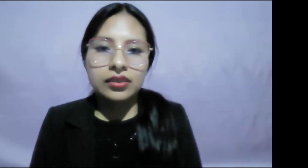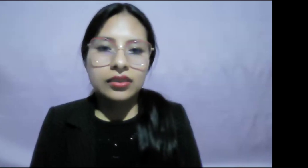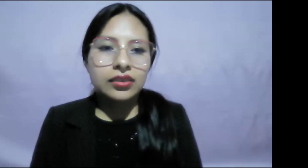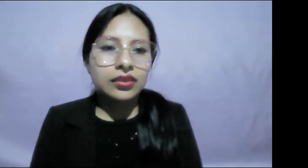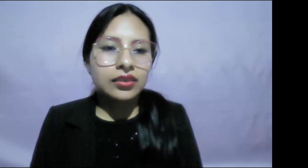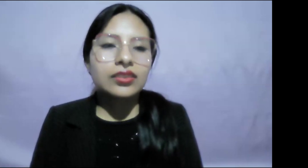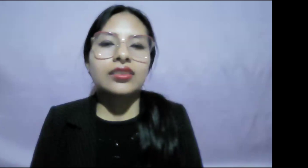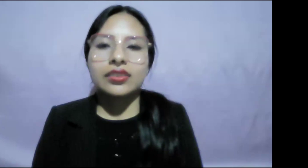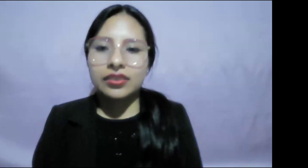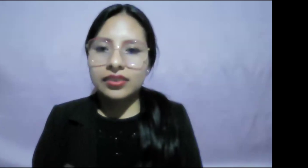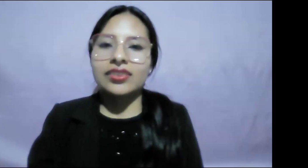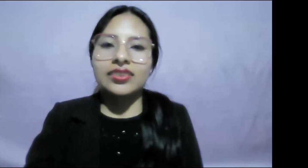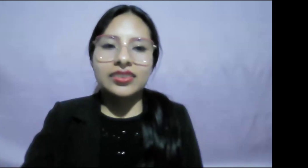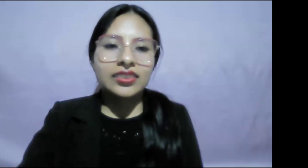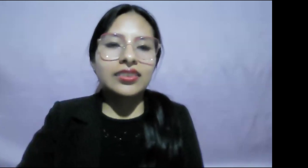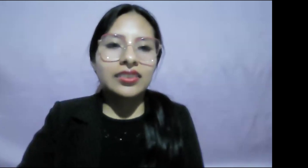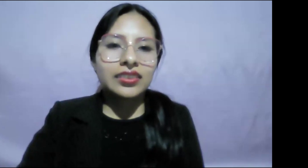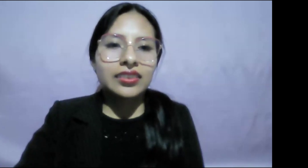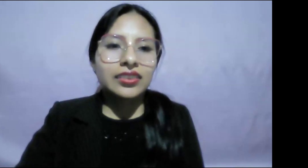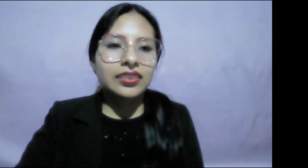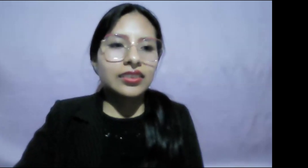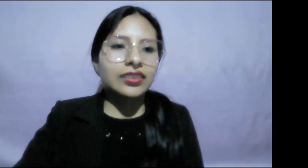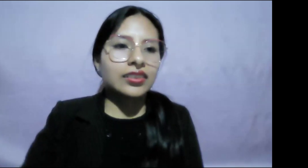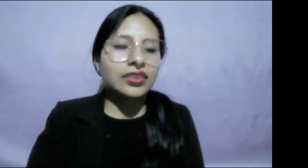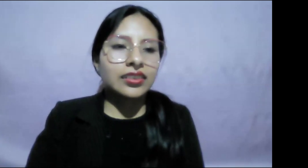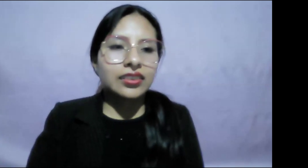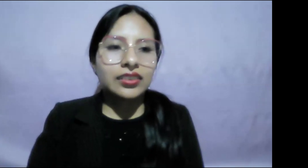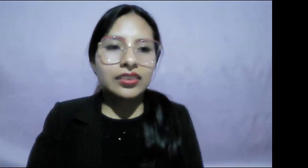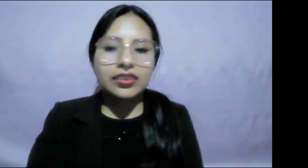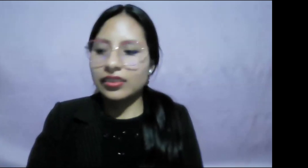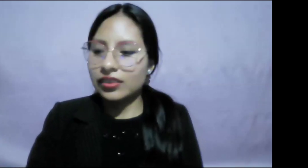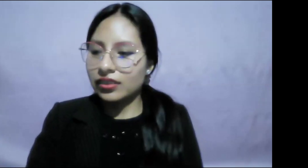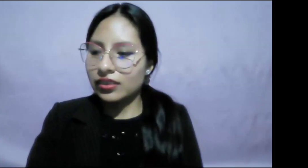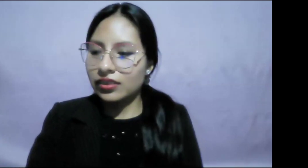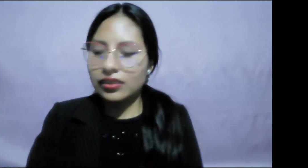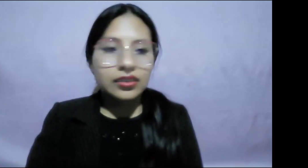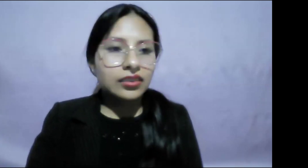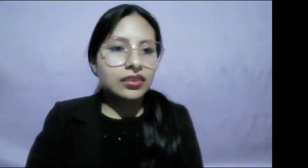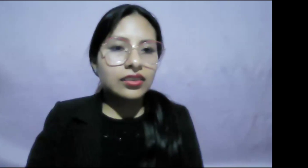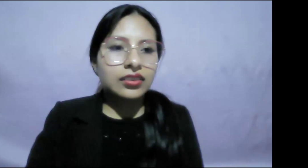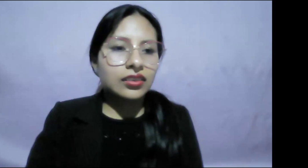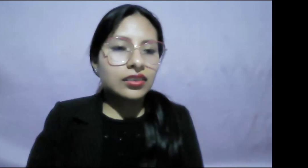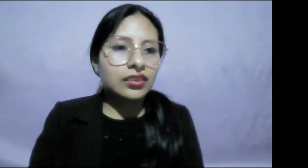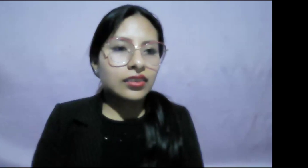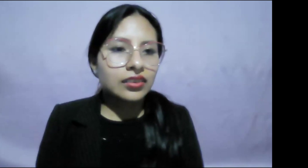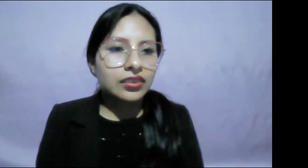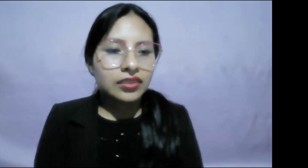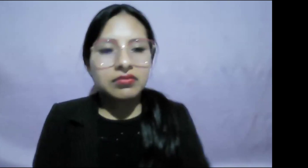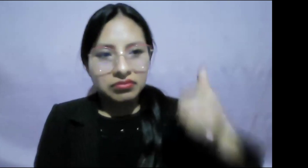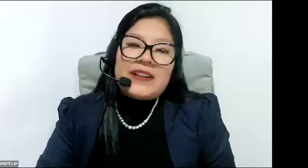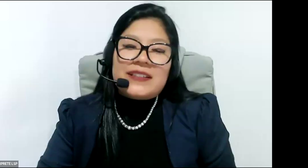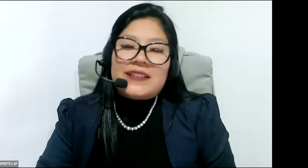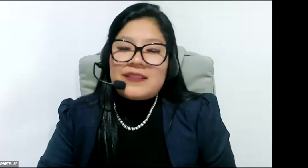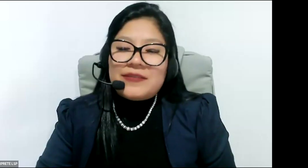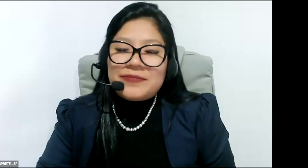la embajador Dónde está Dónde está la mano ahí está Francisco por favor Lima muy